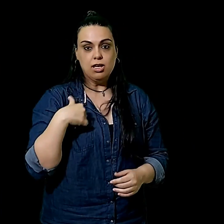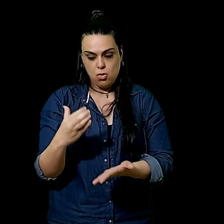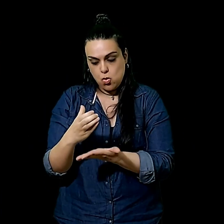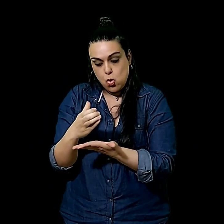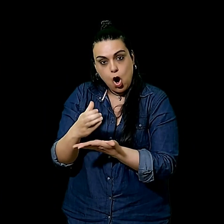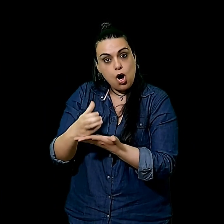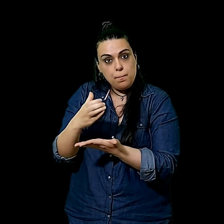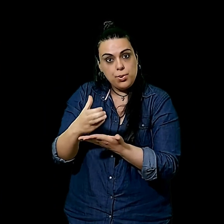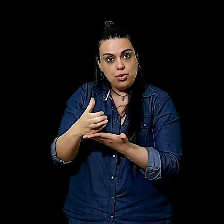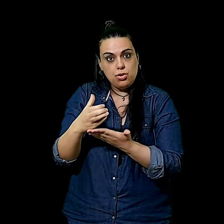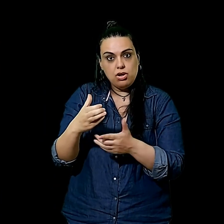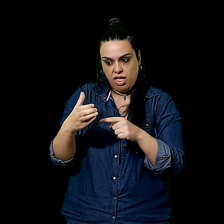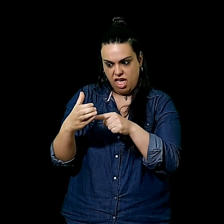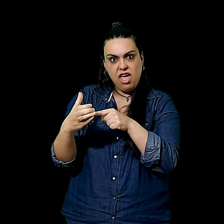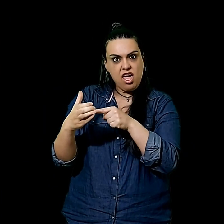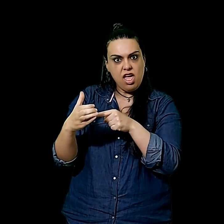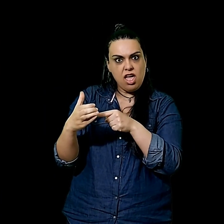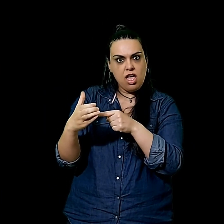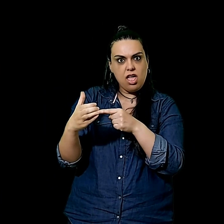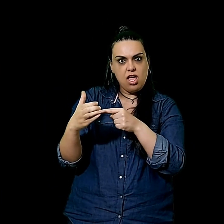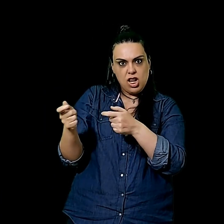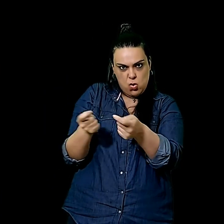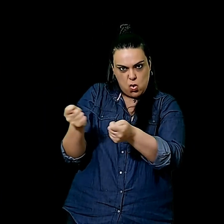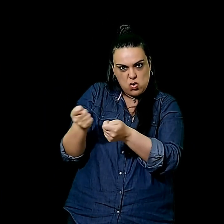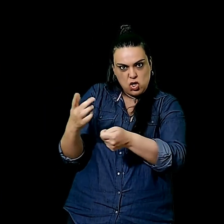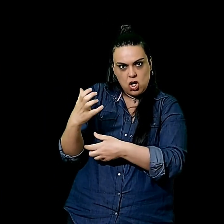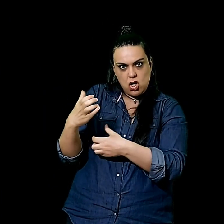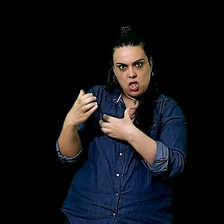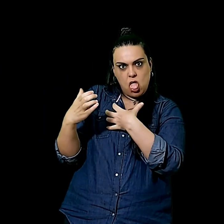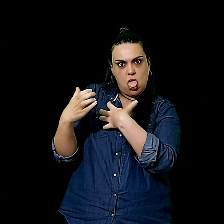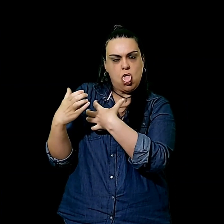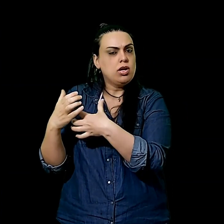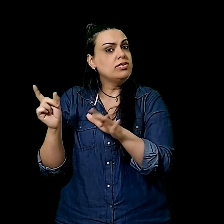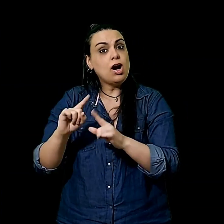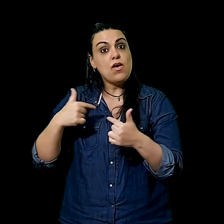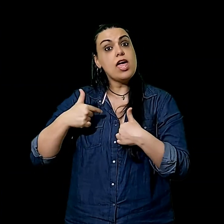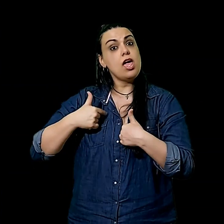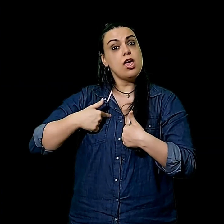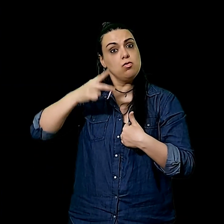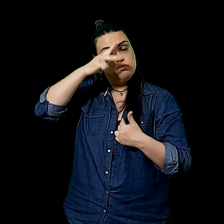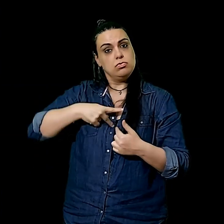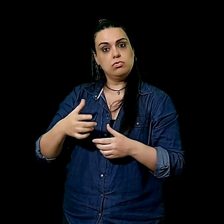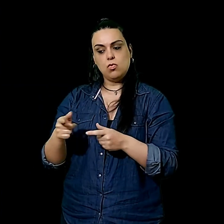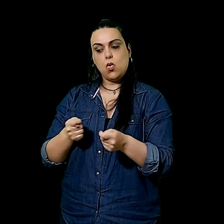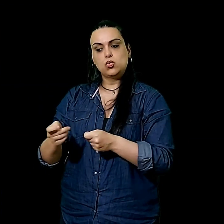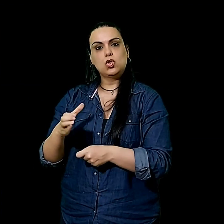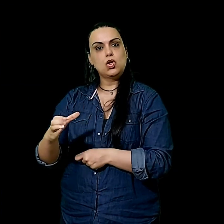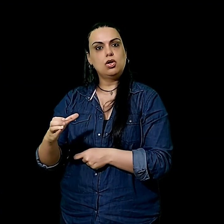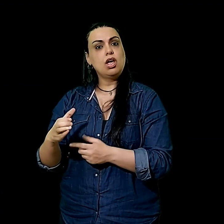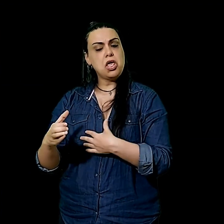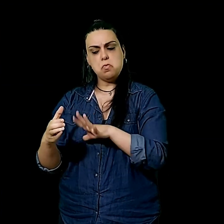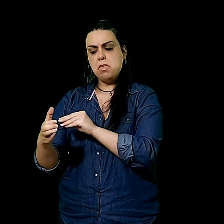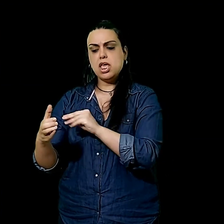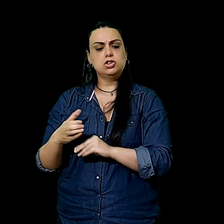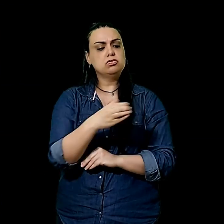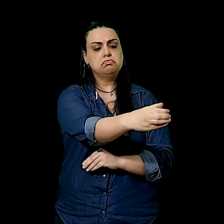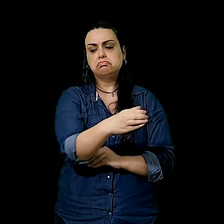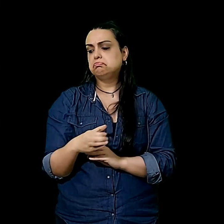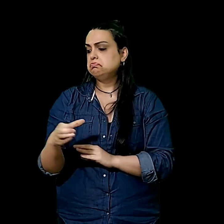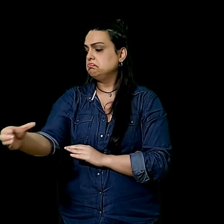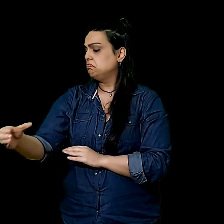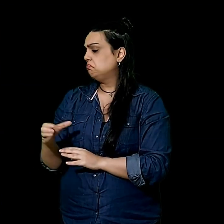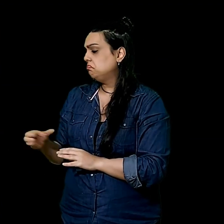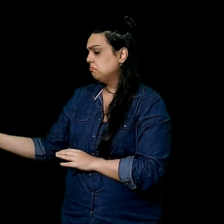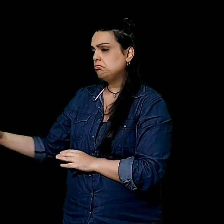mim. Não é ele que me tem. Sou eu que tenho ele. E se eu tenho ele, eu mexo e movo com ele